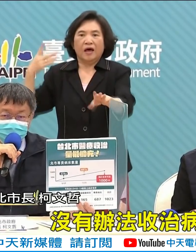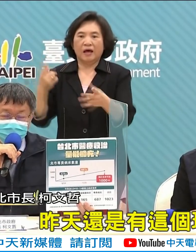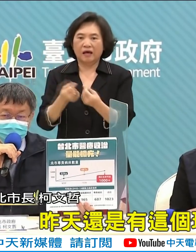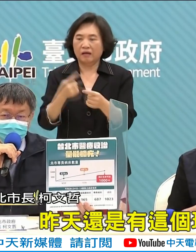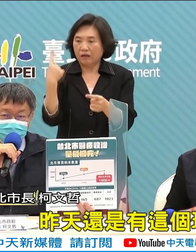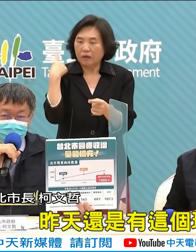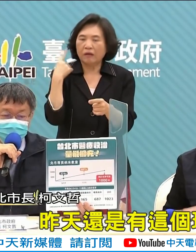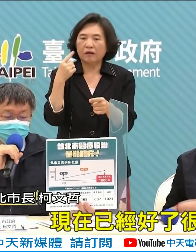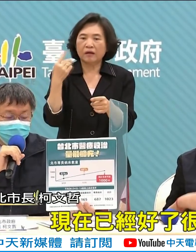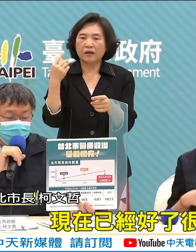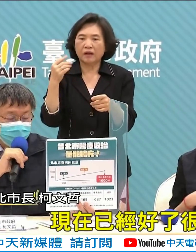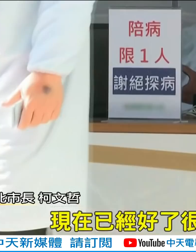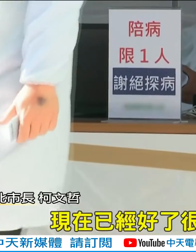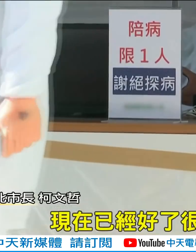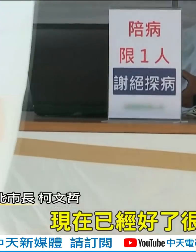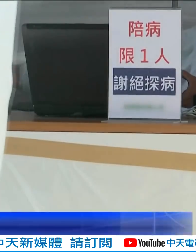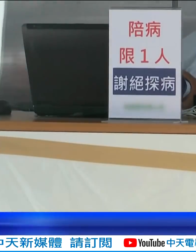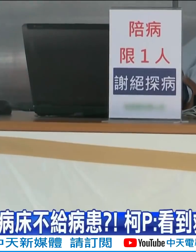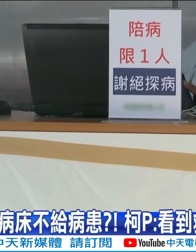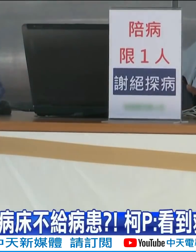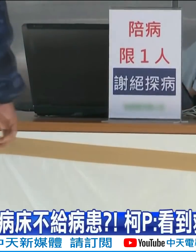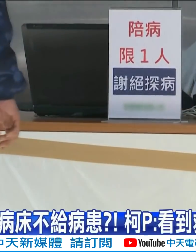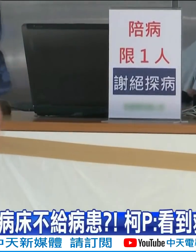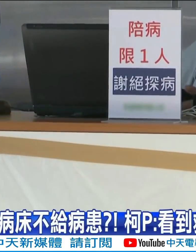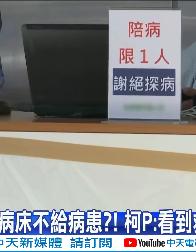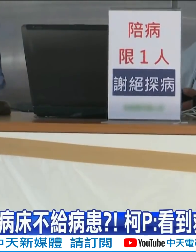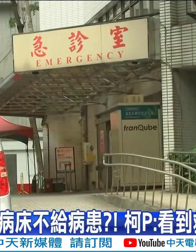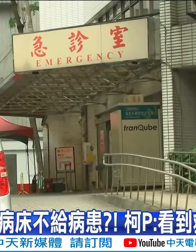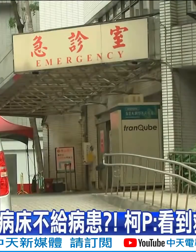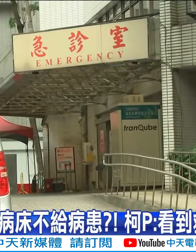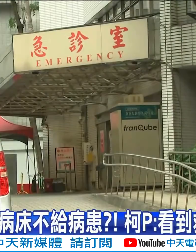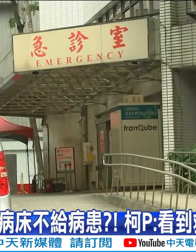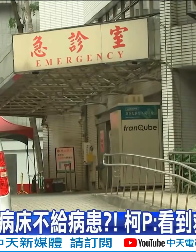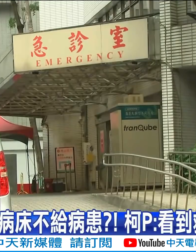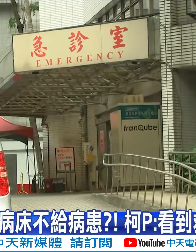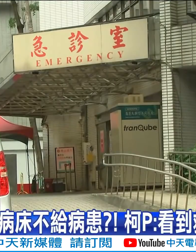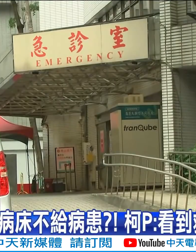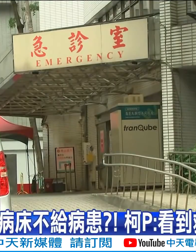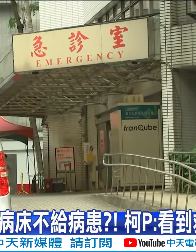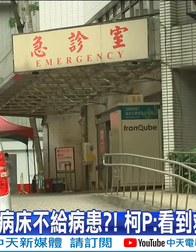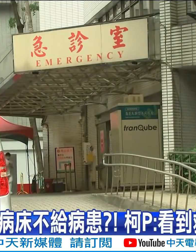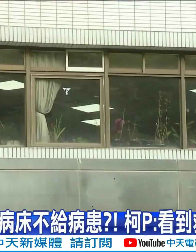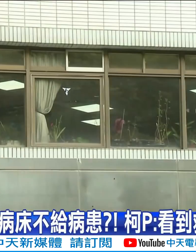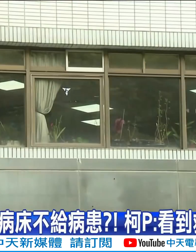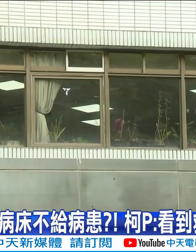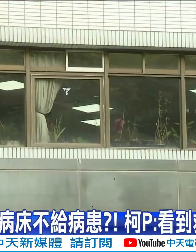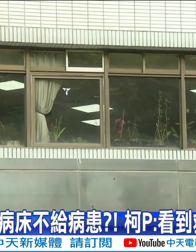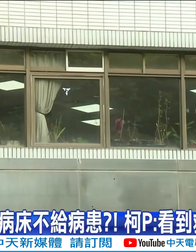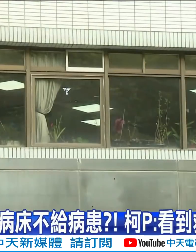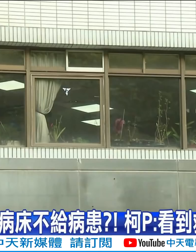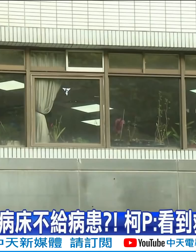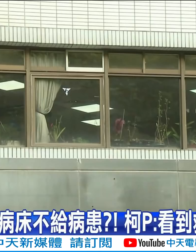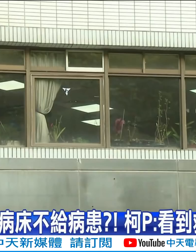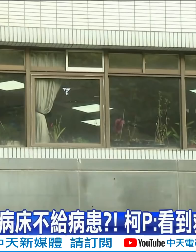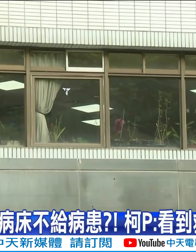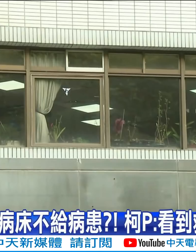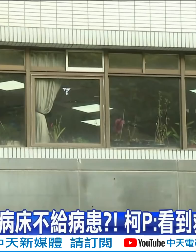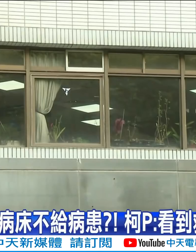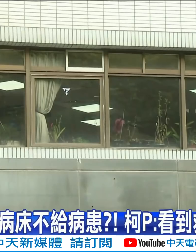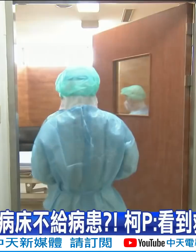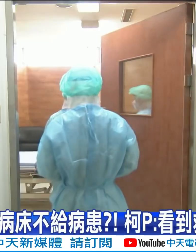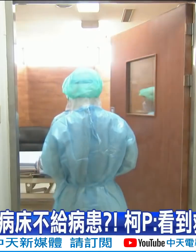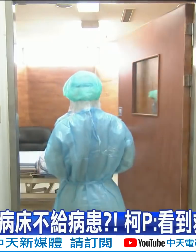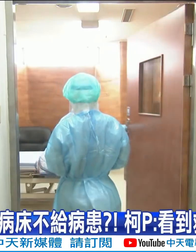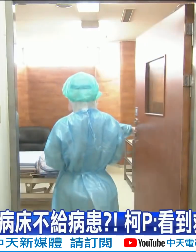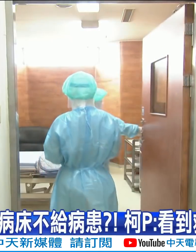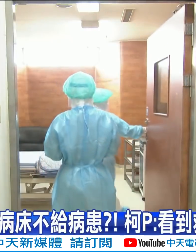个现象，不过已经好了很多了。 换言之，中央公布的数字是还有病床，但实际上各医院就是大爆满，让上门病患被